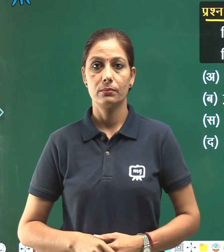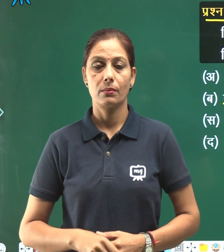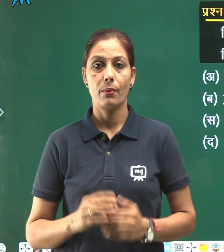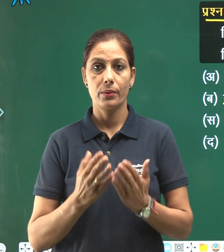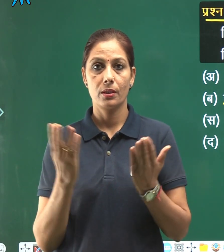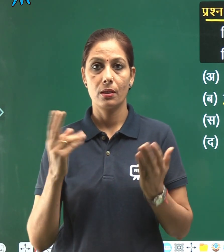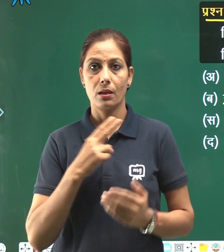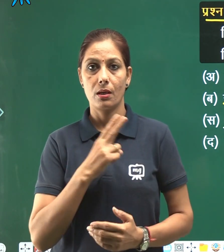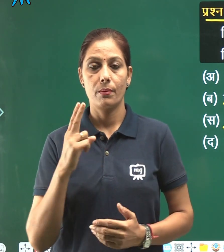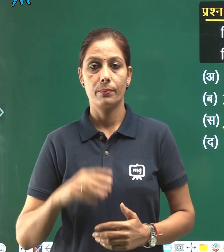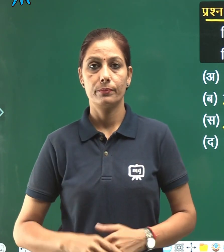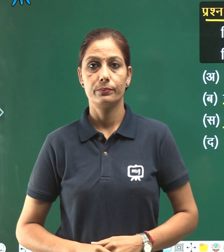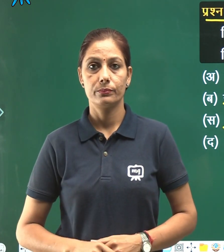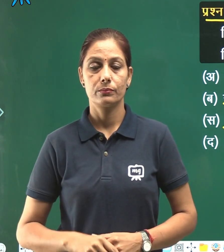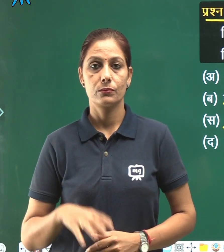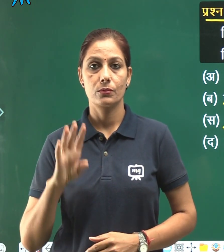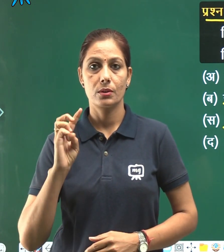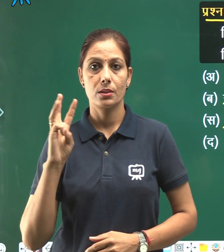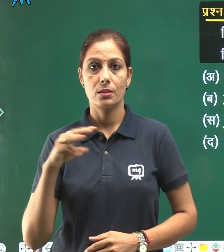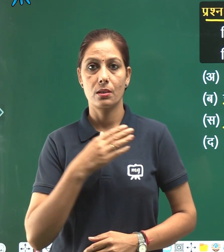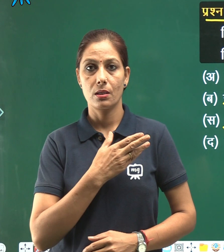समन्वय, तीसरा धर्मयुग,